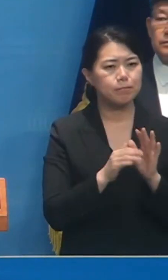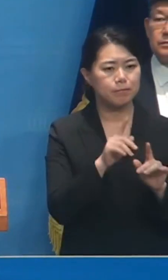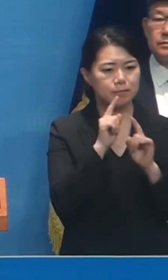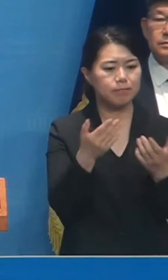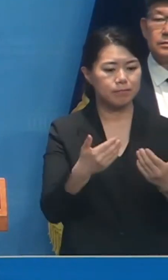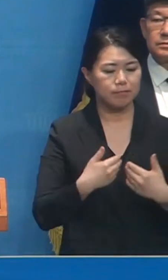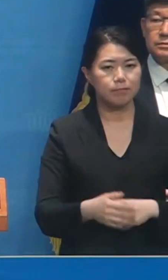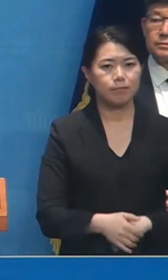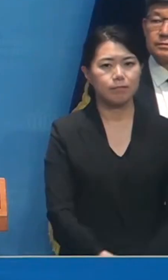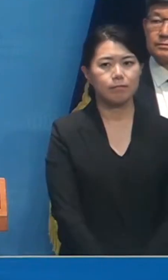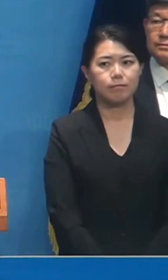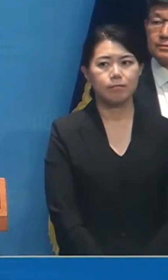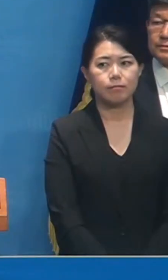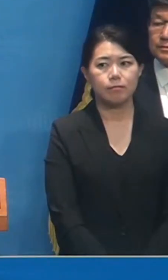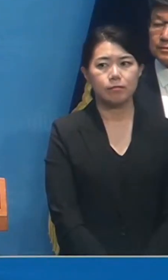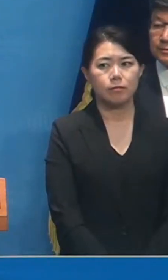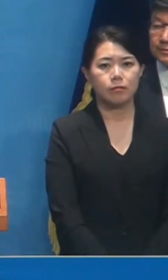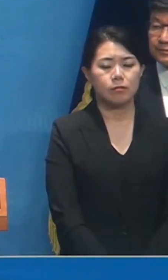말씀 듣도록.